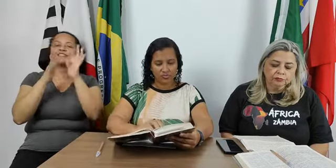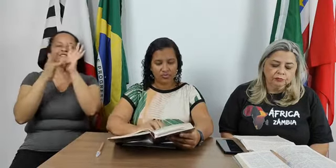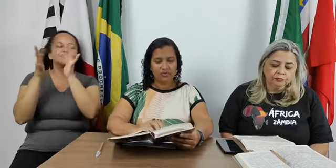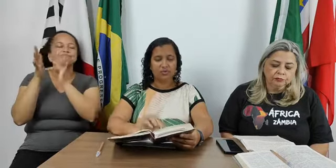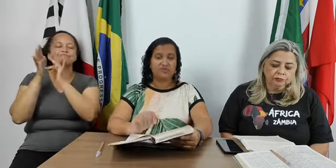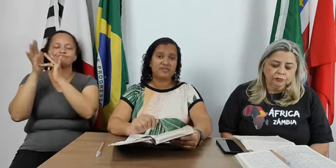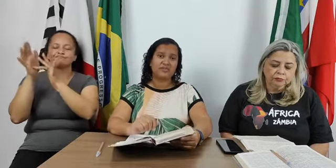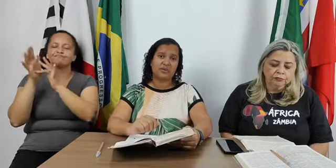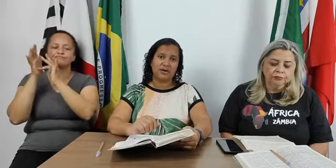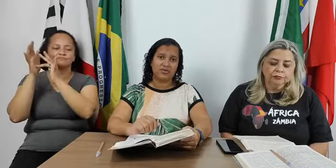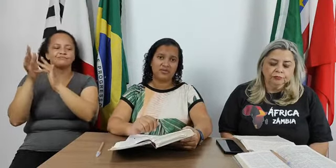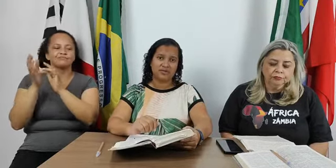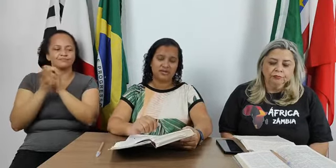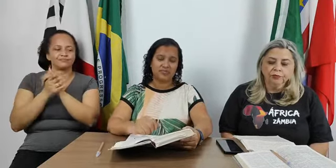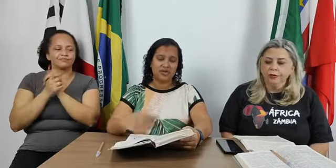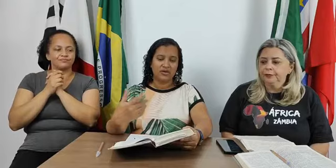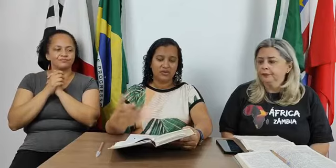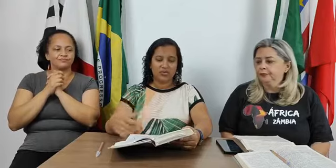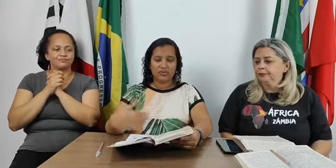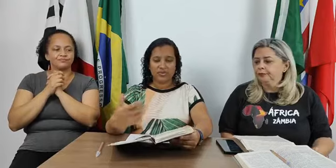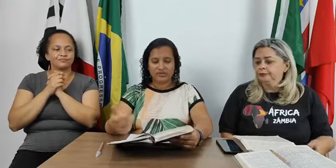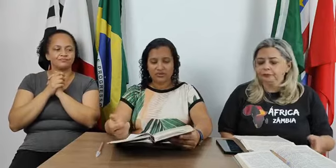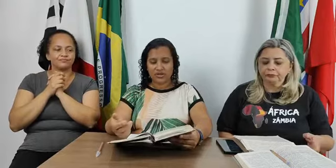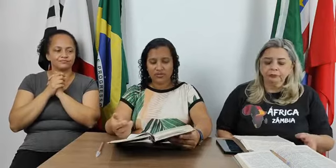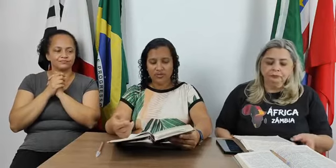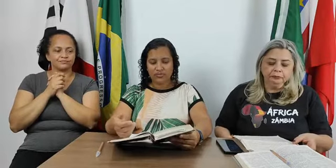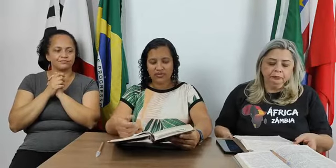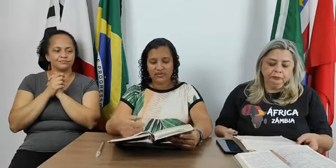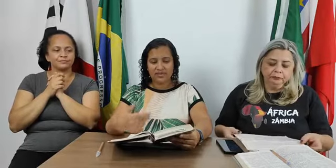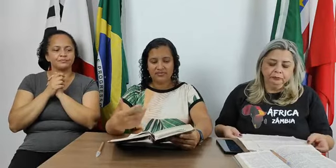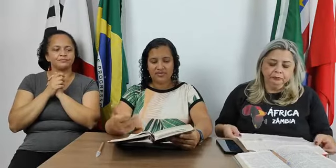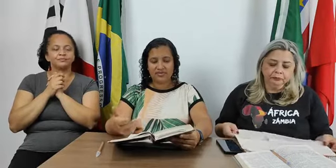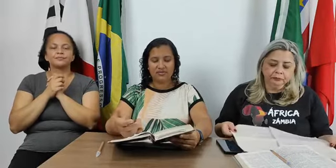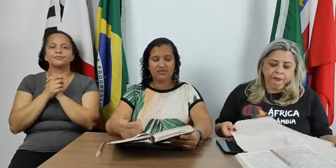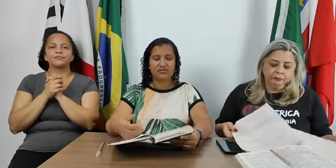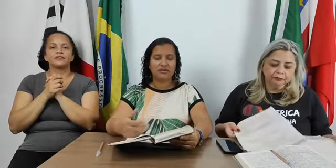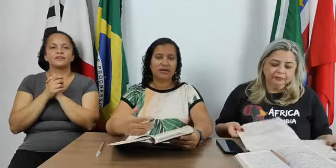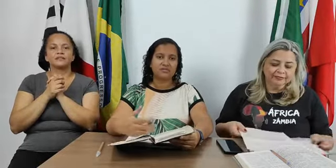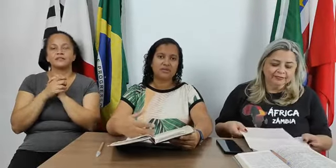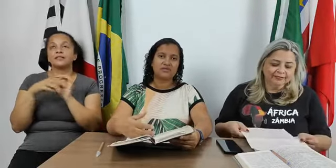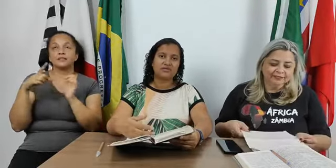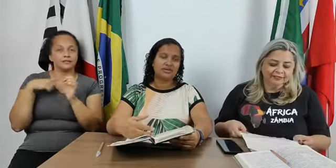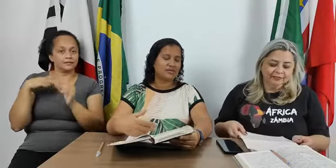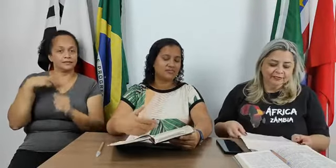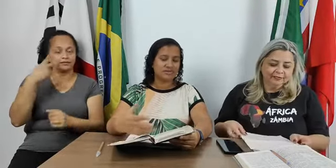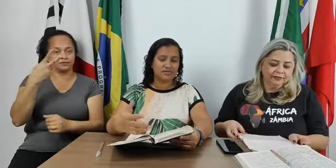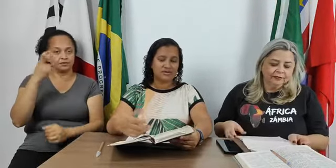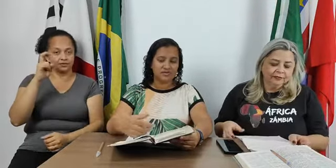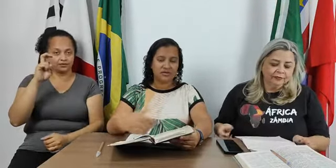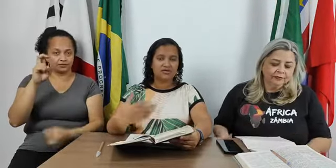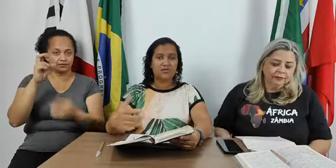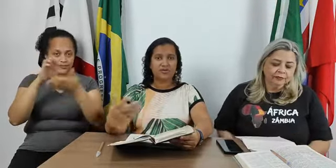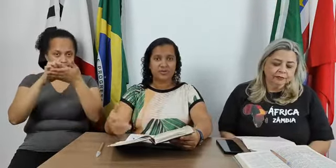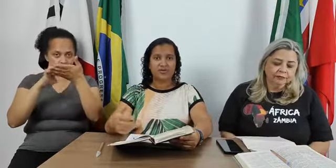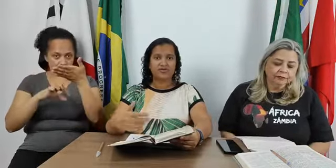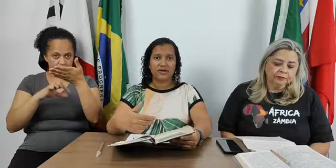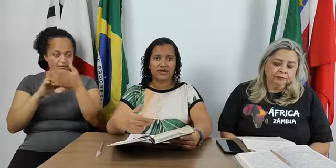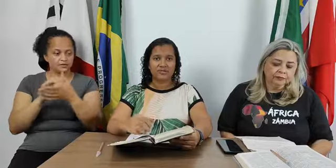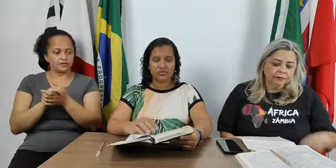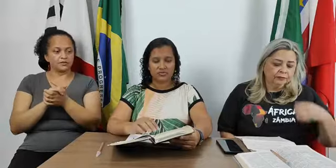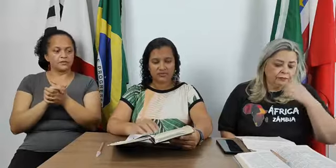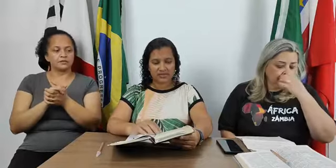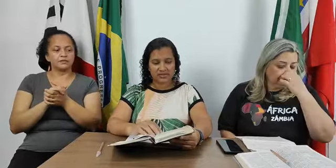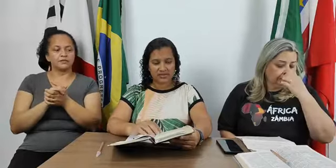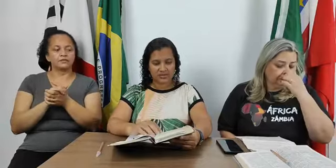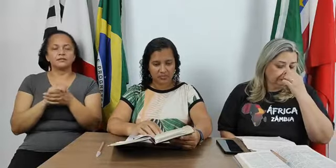ao mundo. Vamos fazer uma pausa aqui. Como é uma leitura longa, né, 25 versículos, então conforme a gente vai